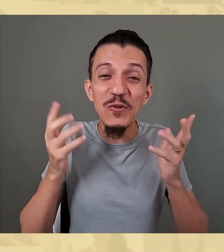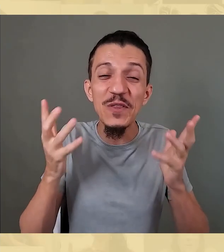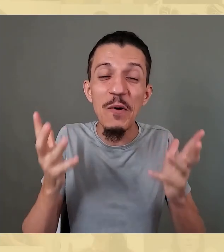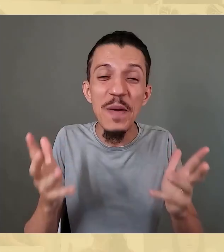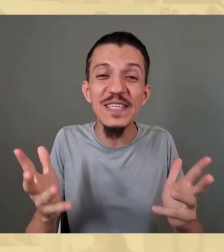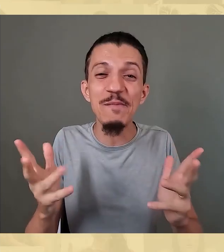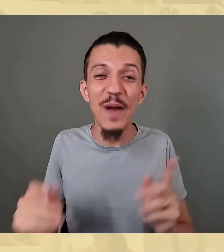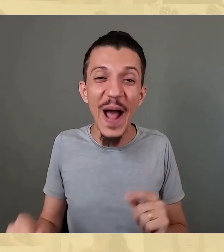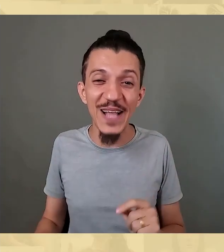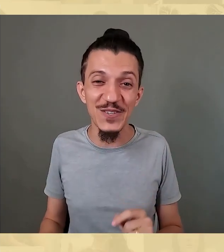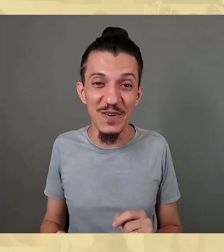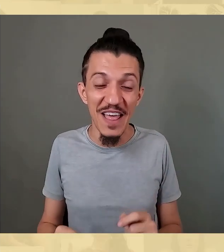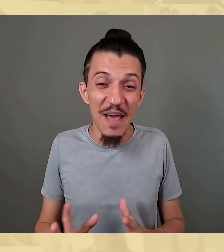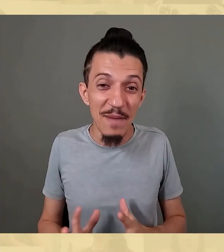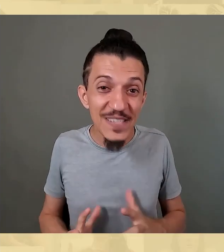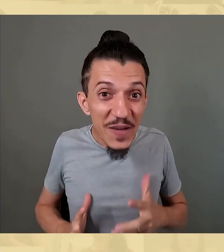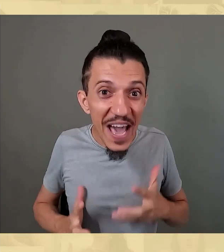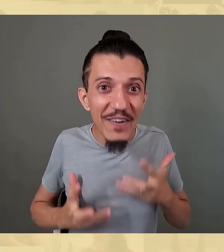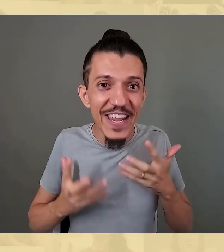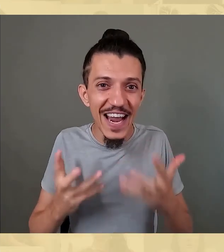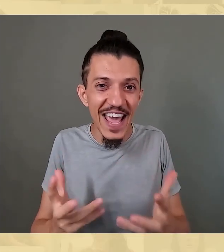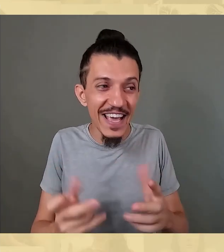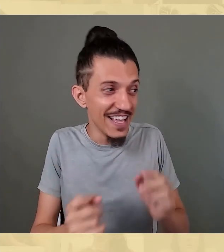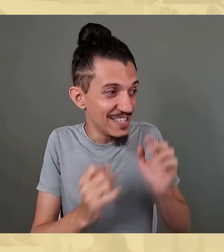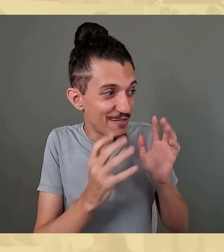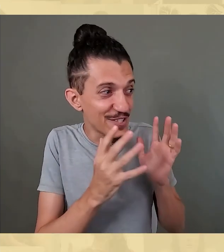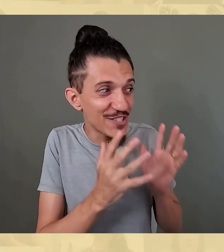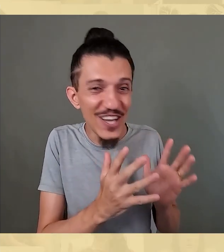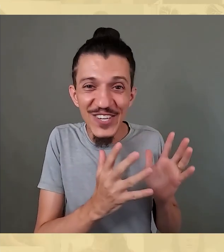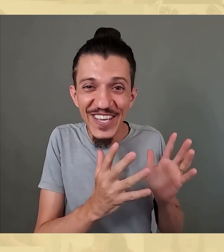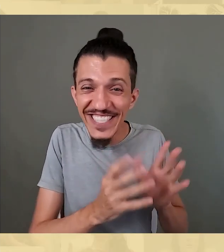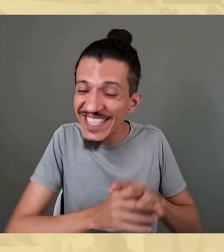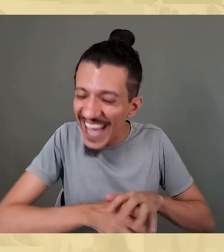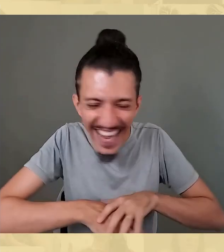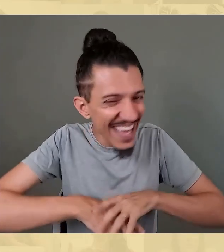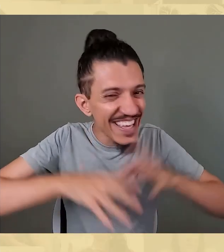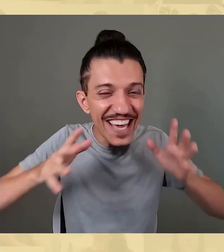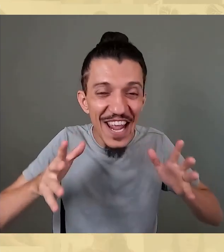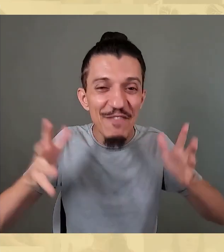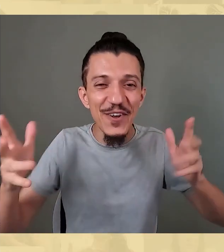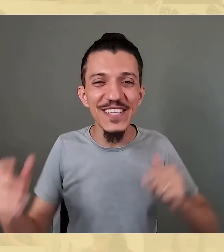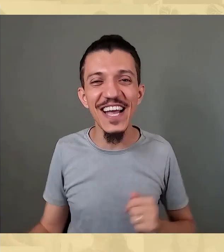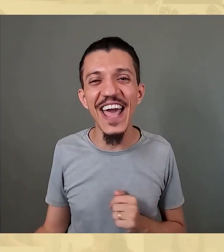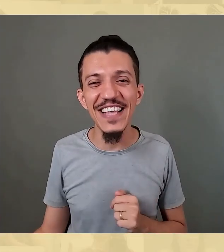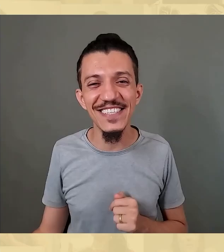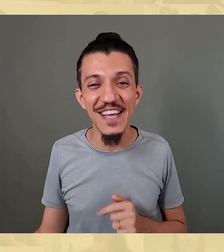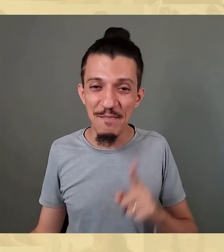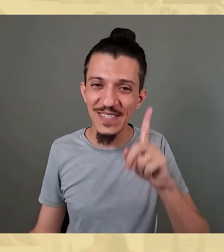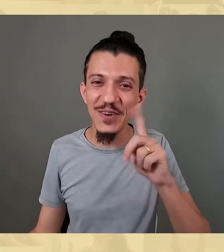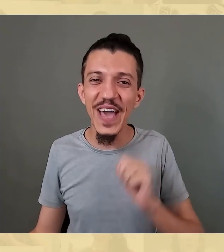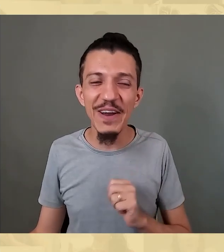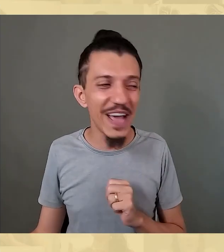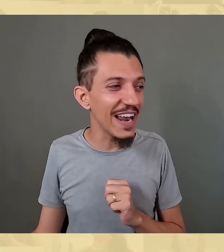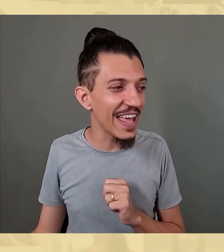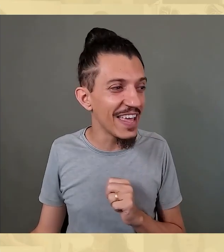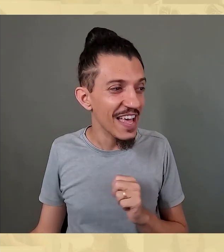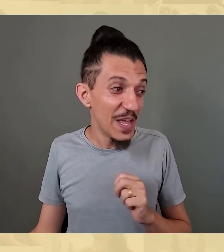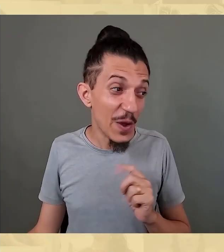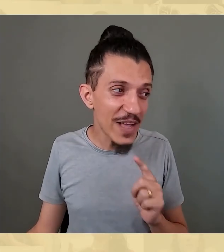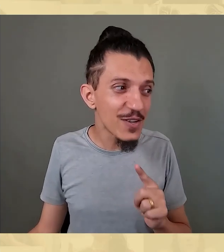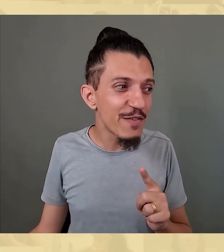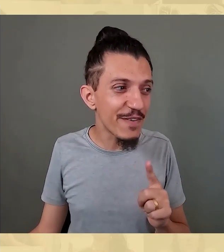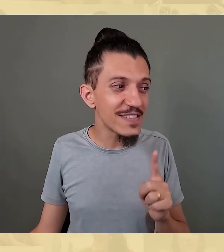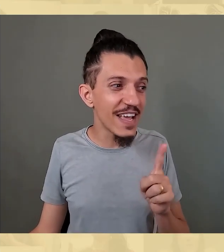conteúdo totalmente prático. Mas eu quero ir além. Se fosse só isso aqui, já estaria incrível e excelente. Mas eu quero ir além.